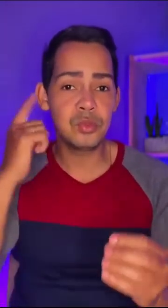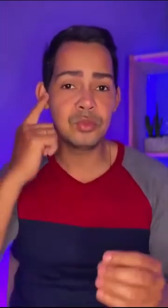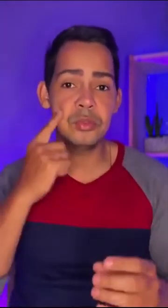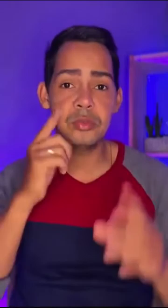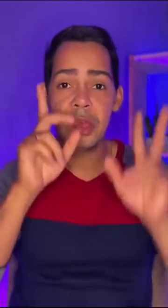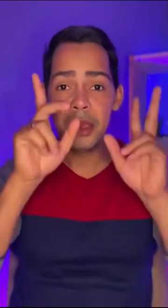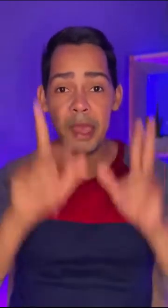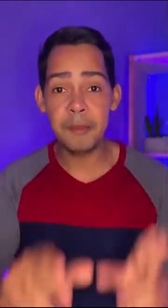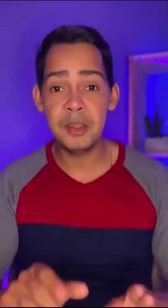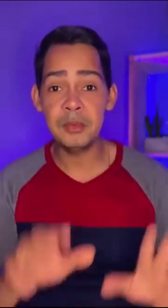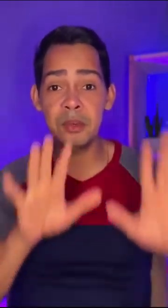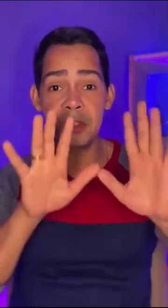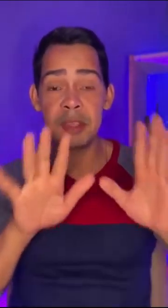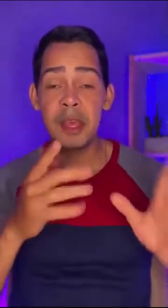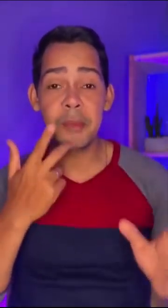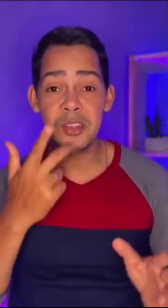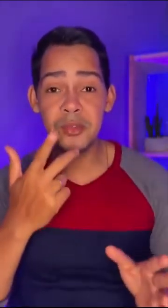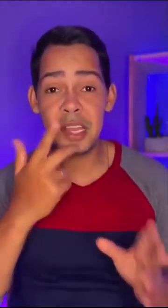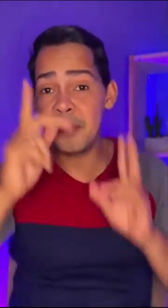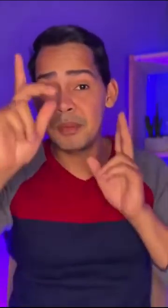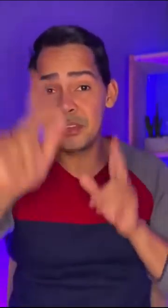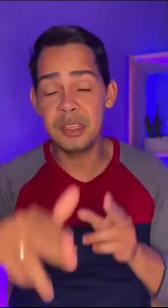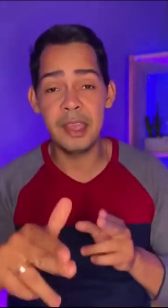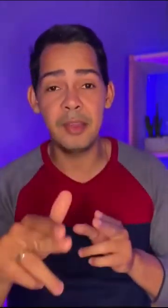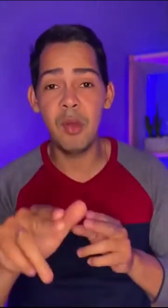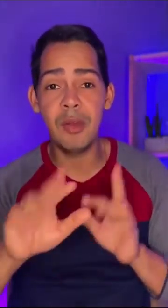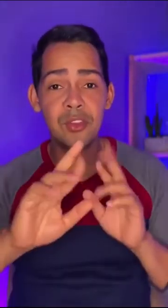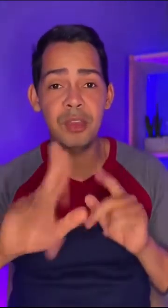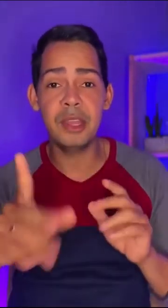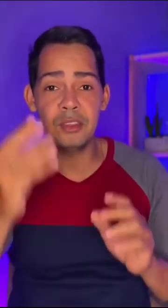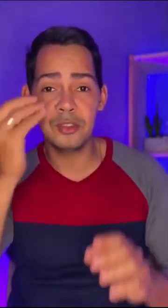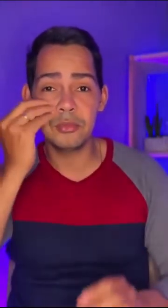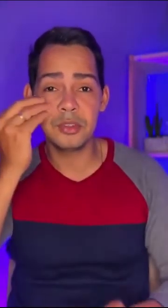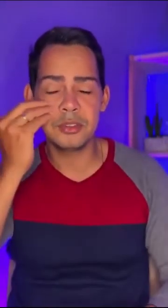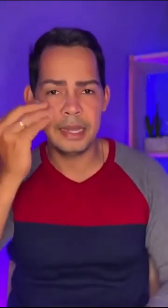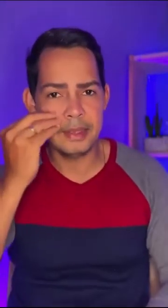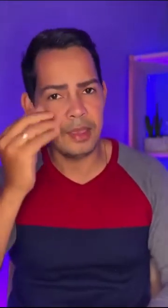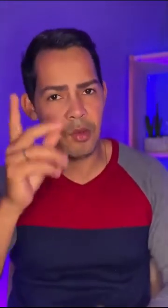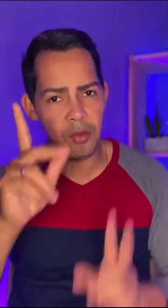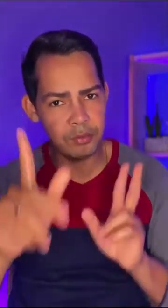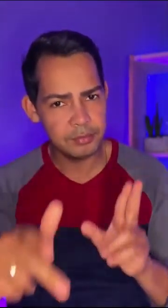surdo é a mesma coisa, mas eu falar para você que é igual é diferente de eu te mostrar que é igual.